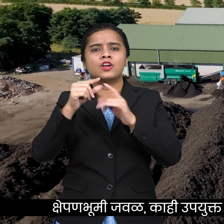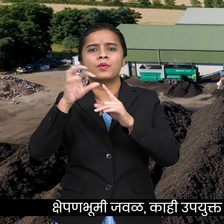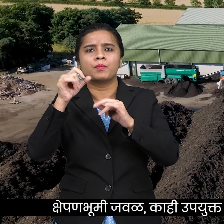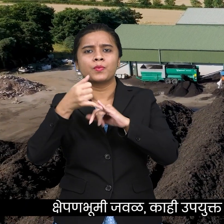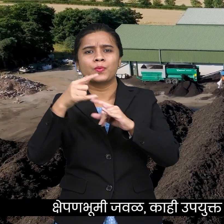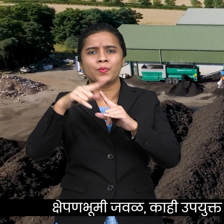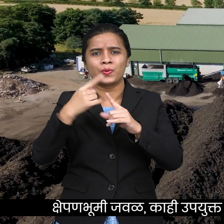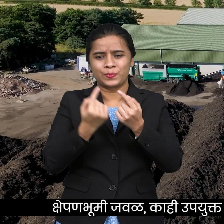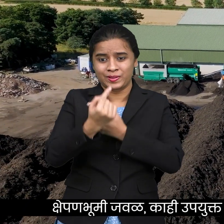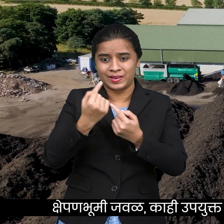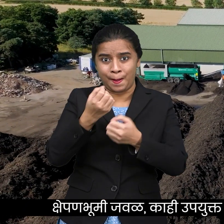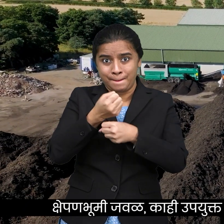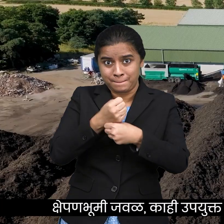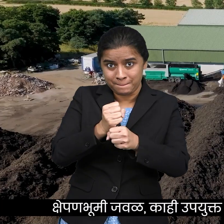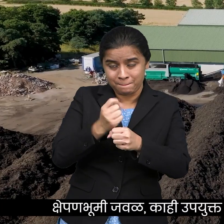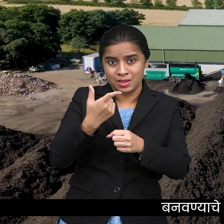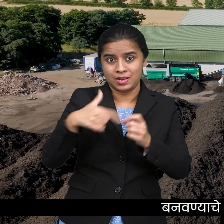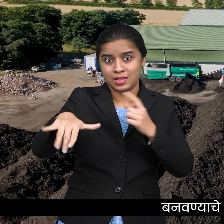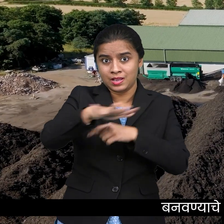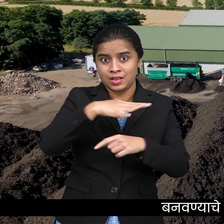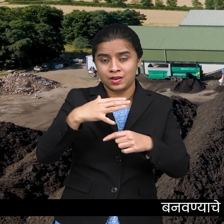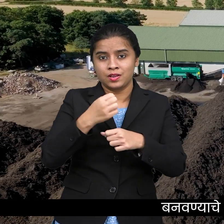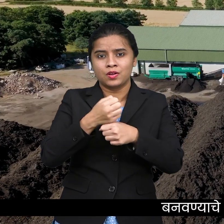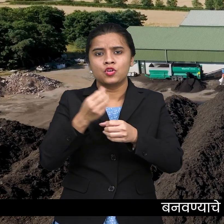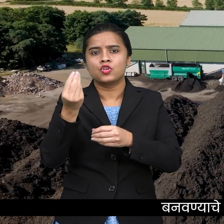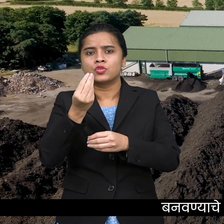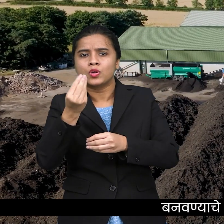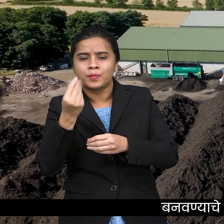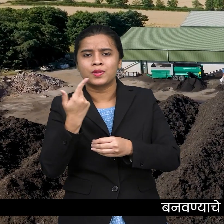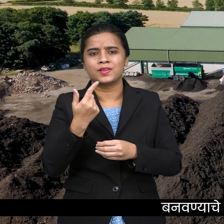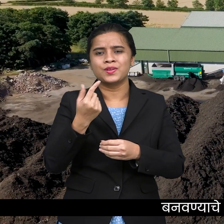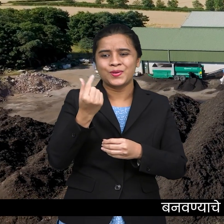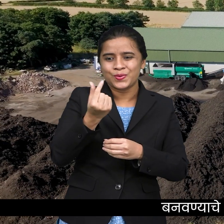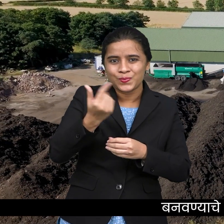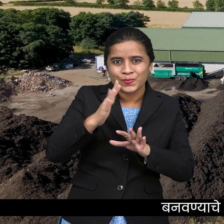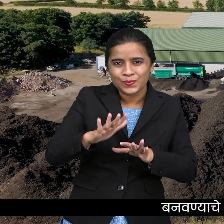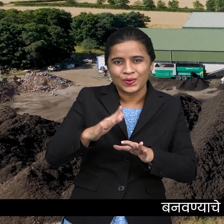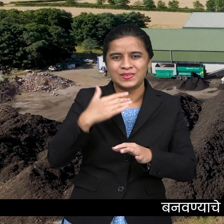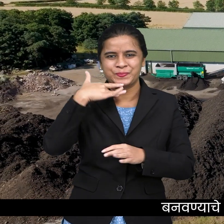कचऱ्याचा वापर करण्यासाठी कंपोस्ट खत बनवण्याचे क्षेत्र तयार केले जातात.